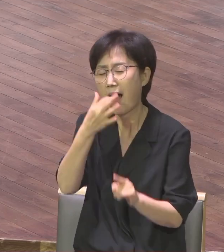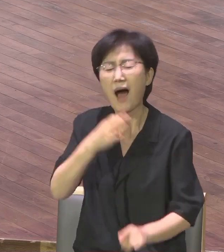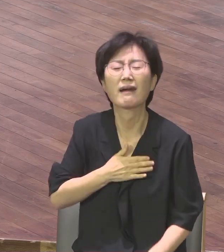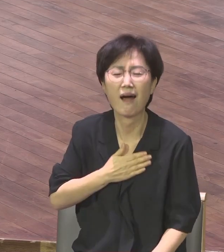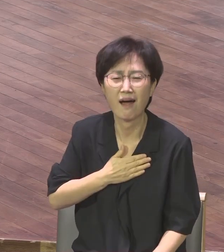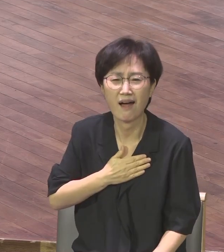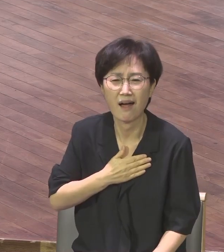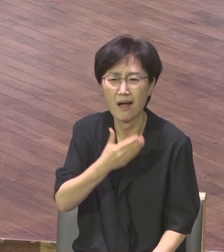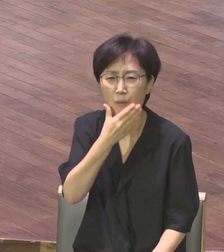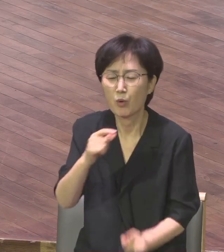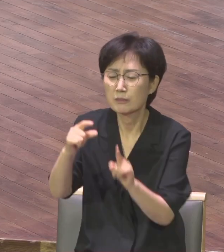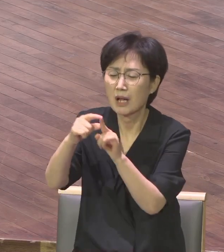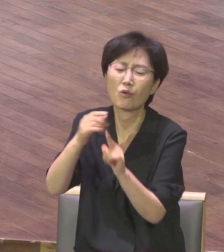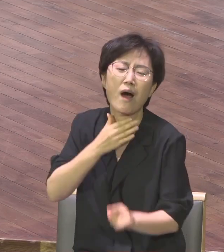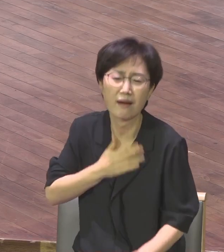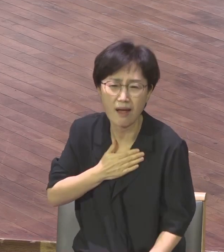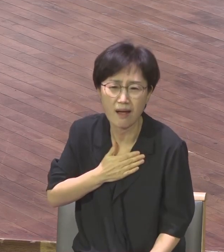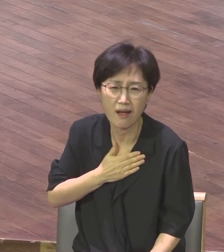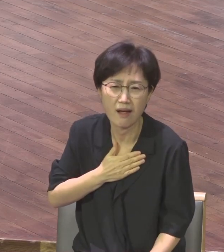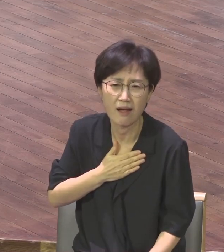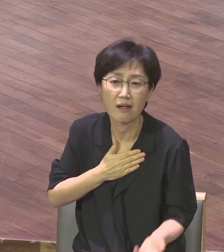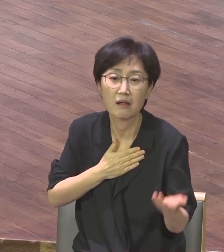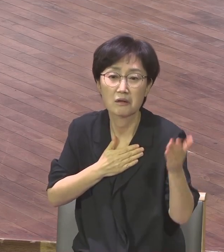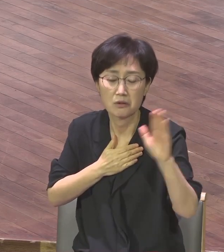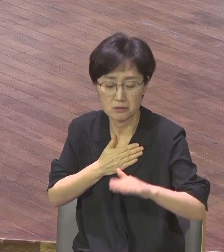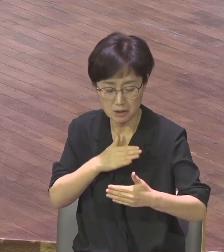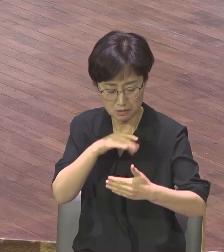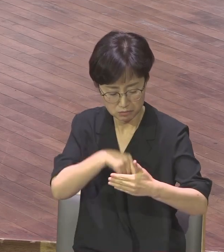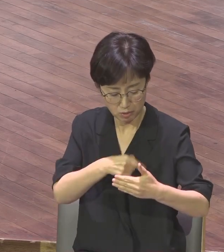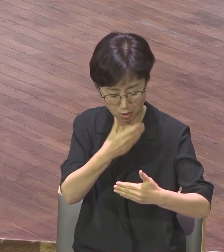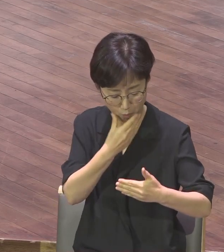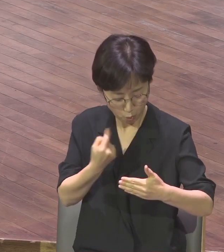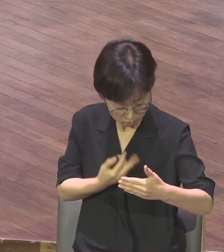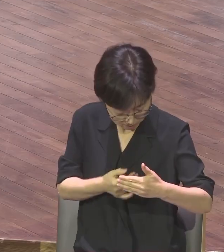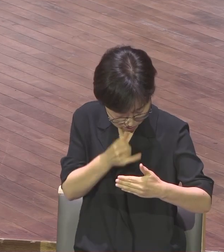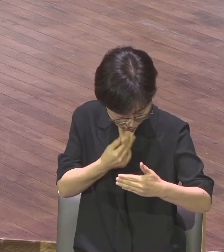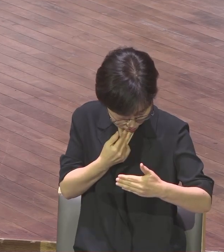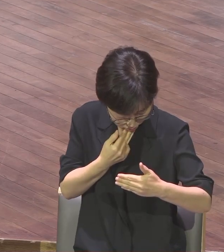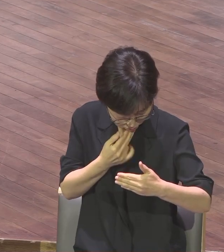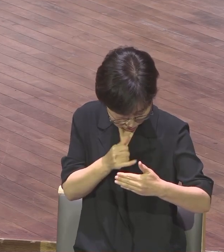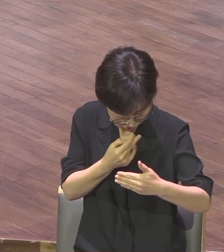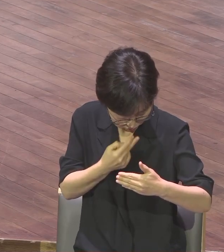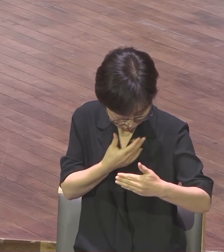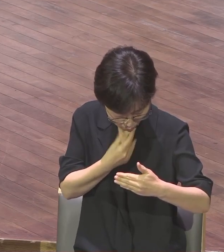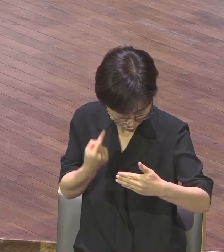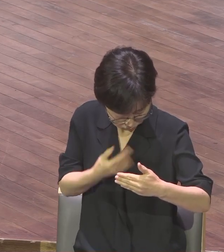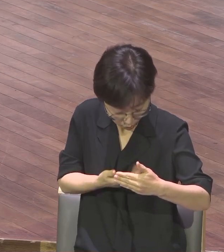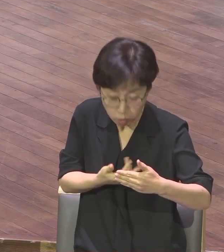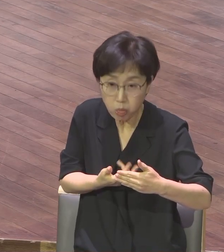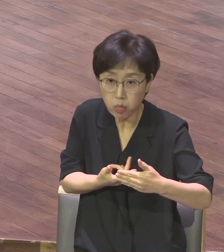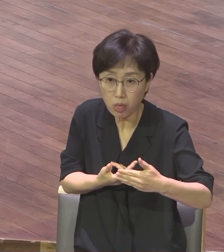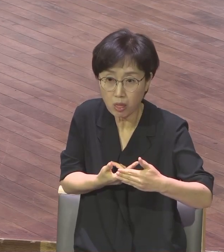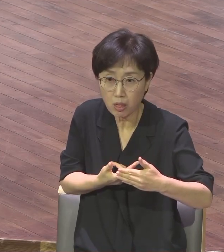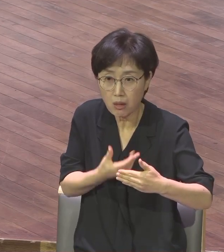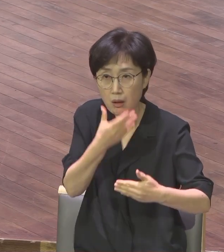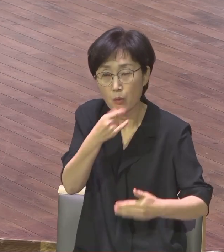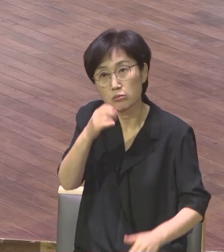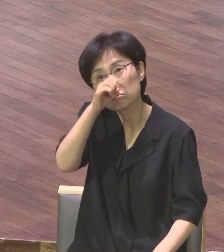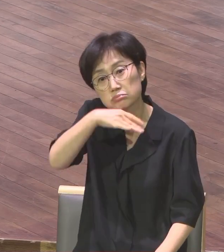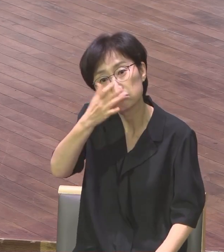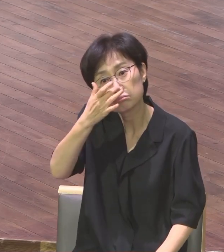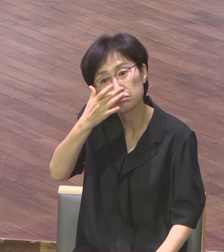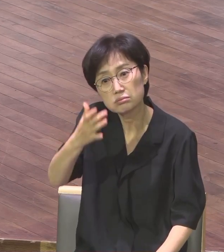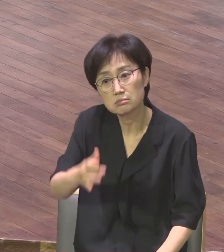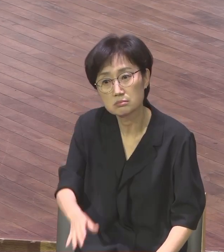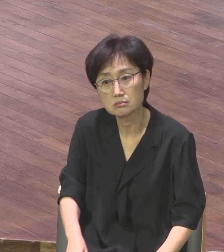다 알고는 있어요. 그런데 삶 속에서는 누리지를 못해요. 삶 속에서 못 누려. 무슨